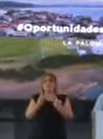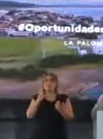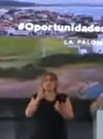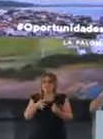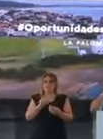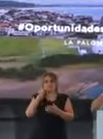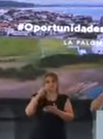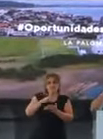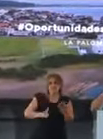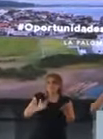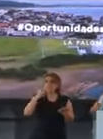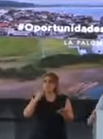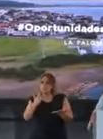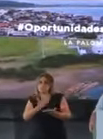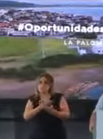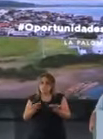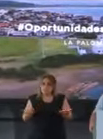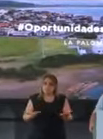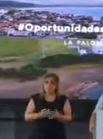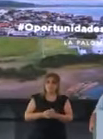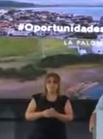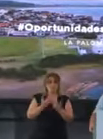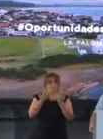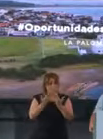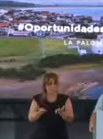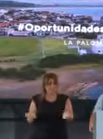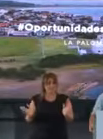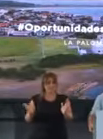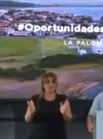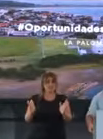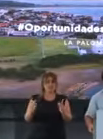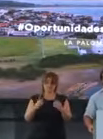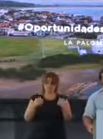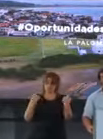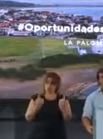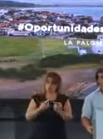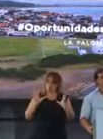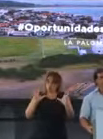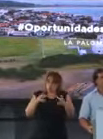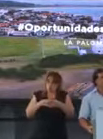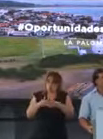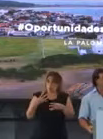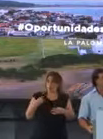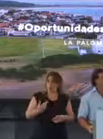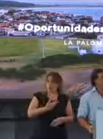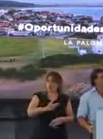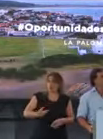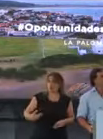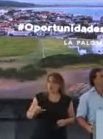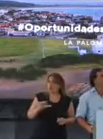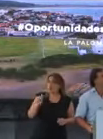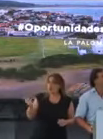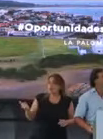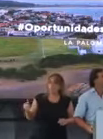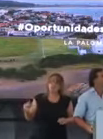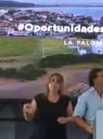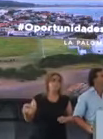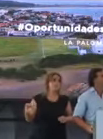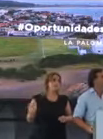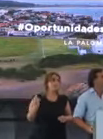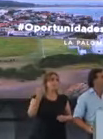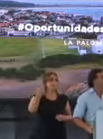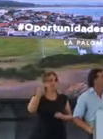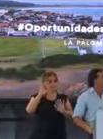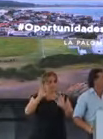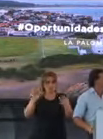Y para empezar a medir, amigos, si nos toca, lo primero que tenemos que hacer serenamente, sin